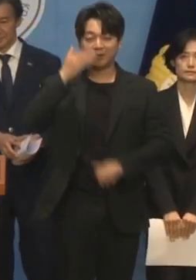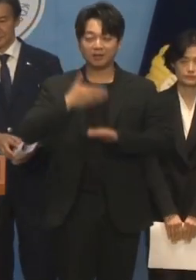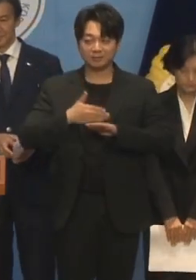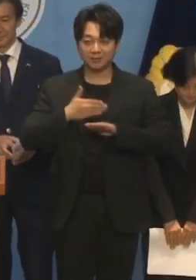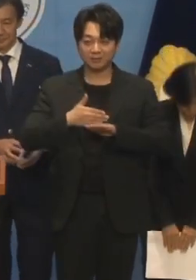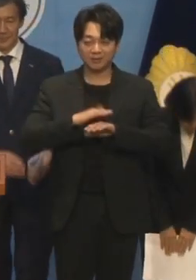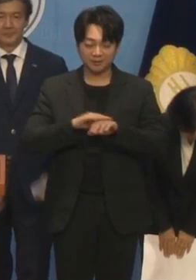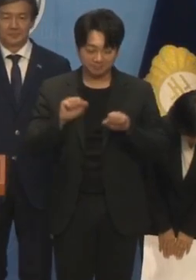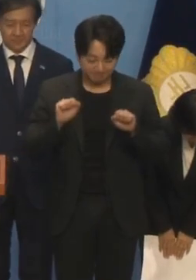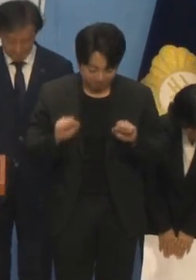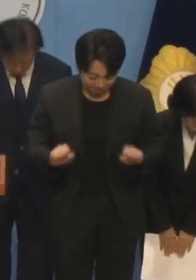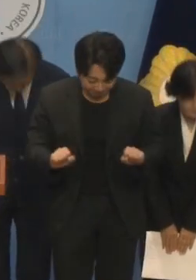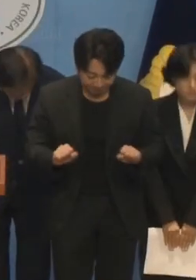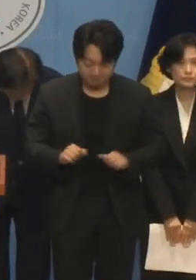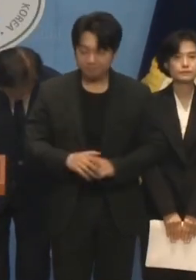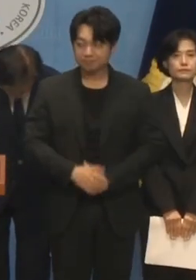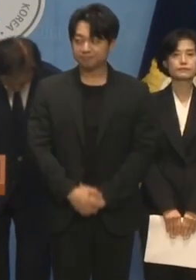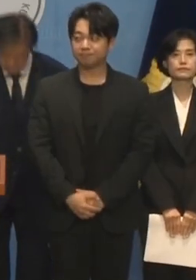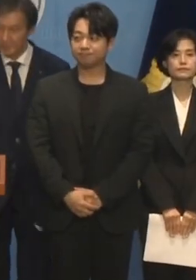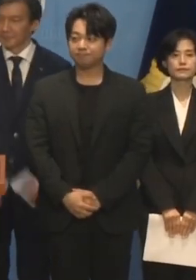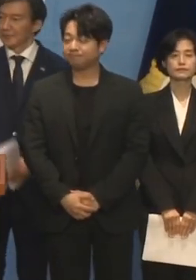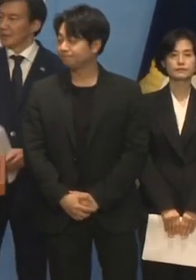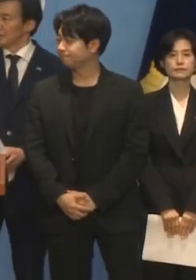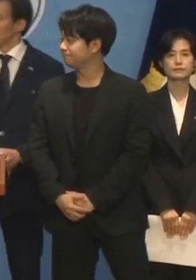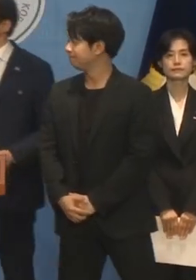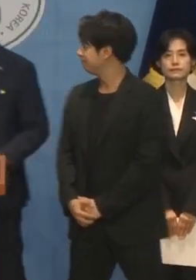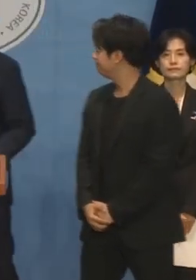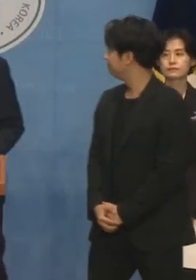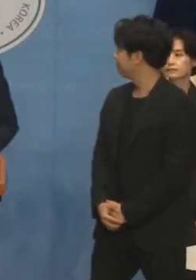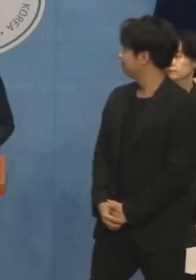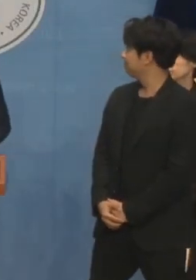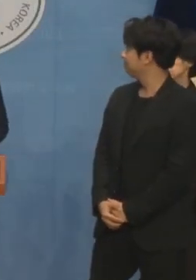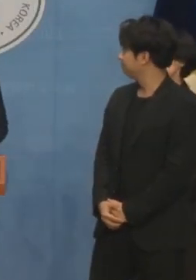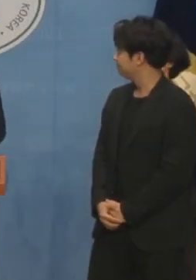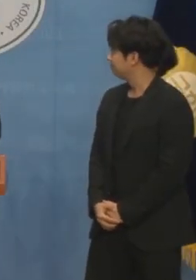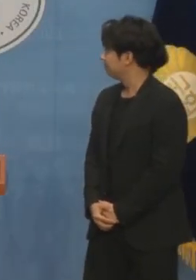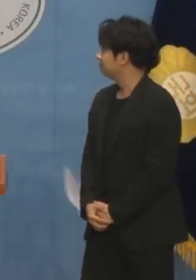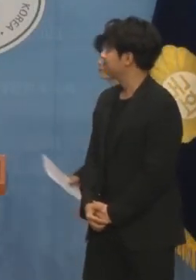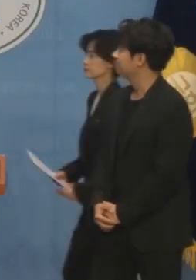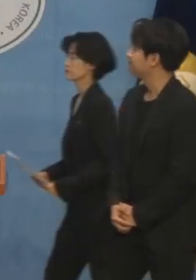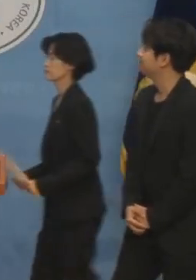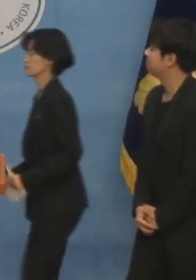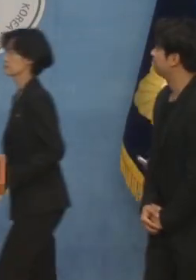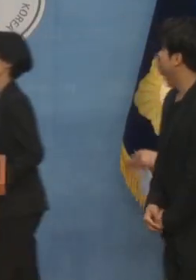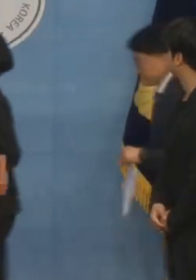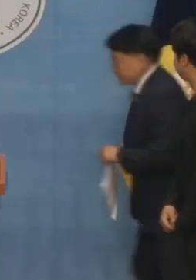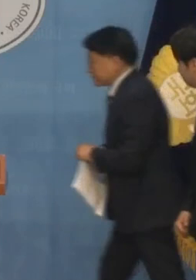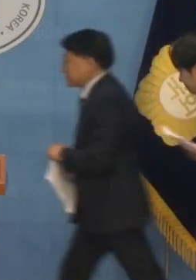백브리핑.